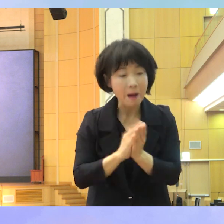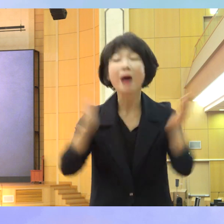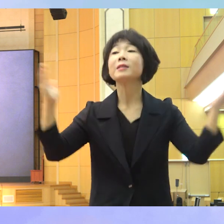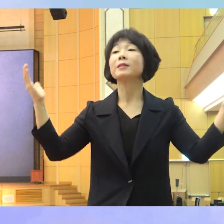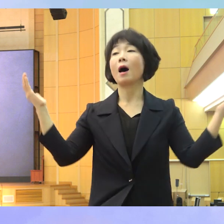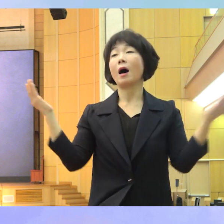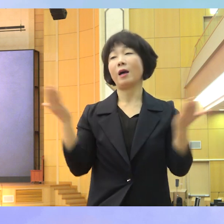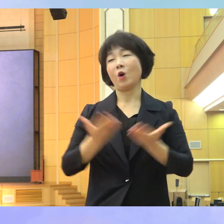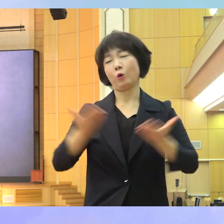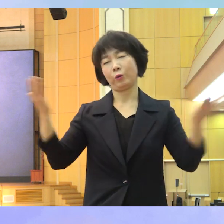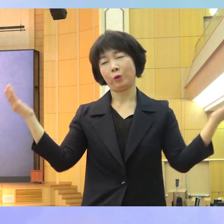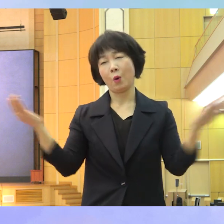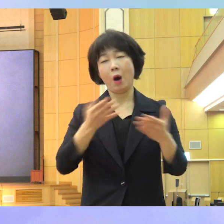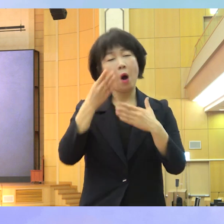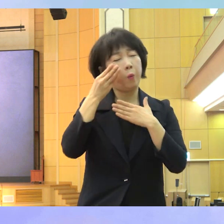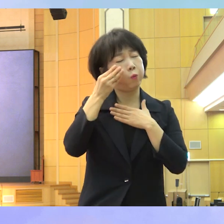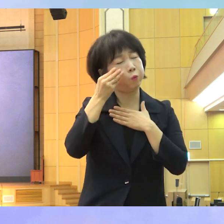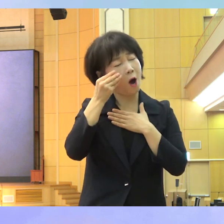만나든지 만사